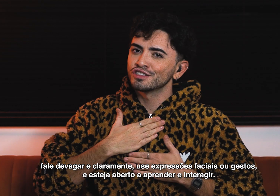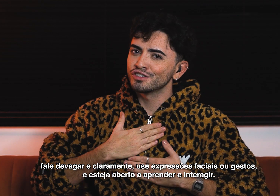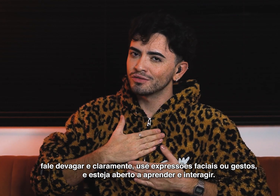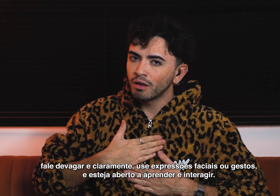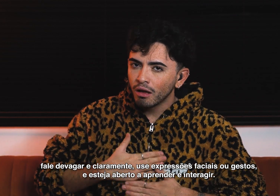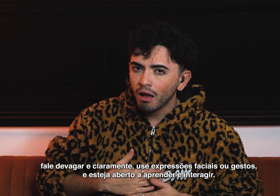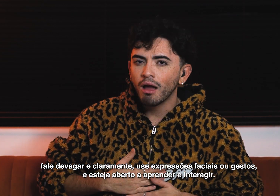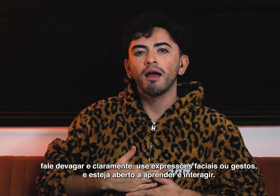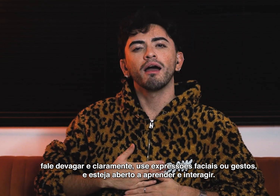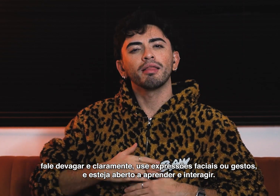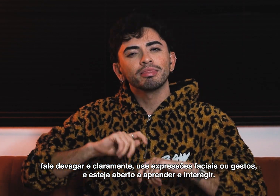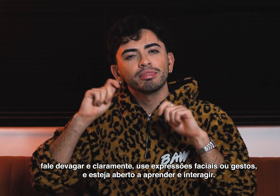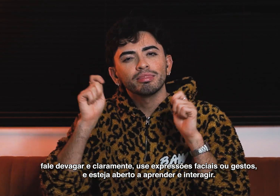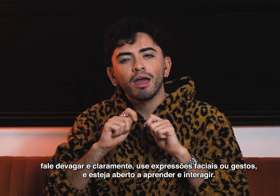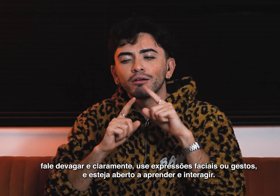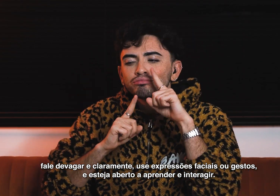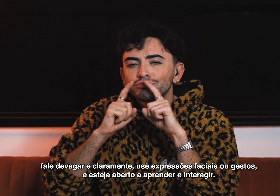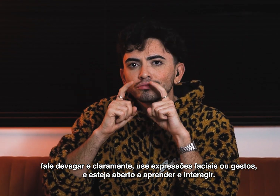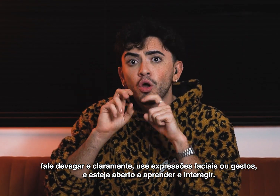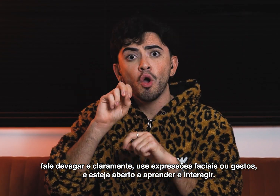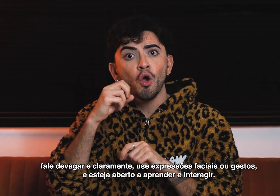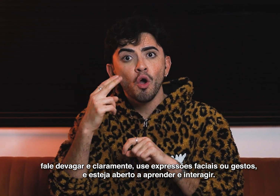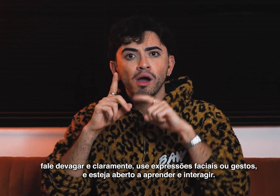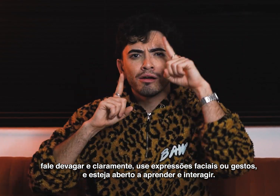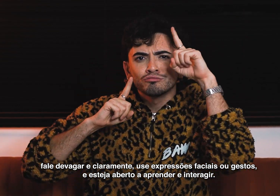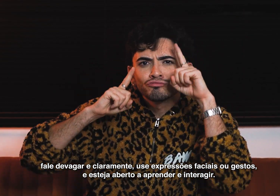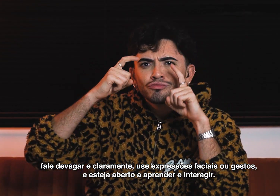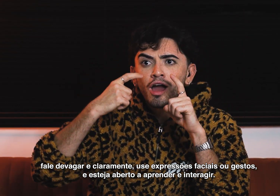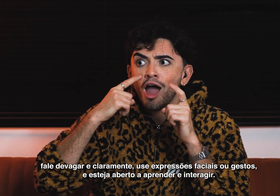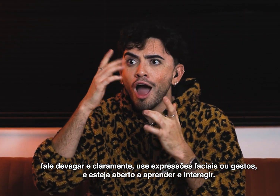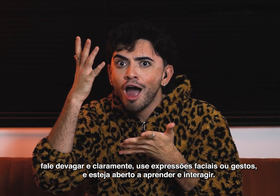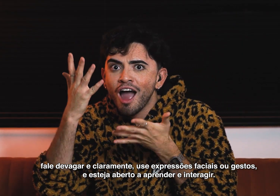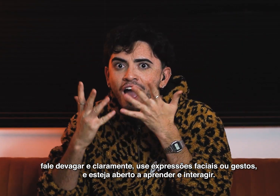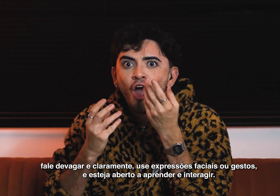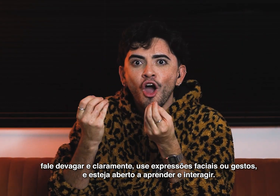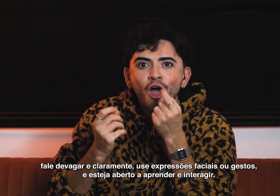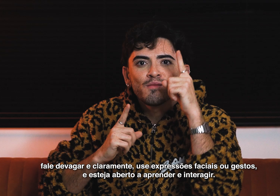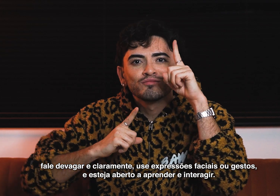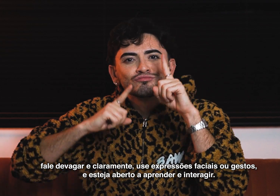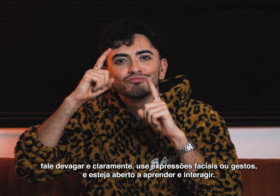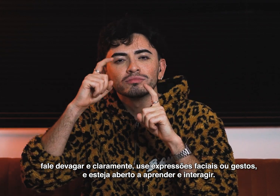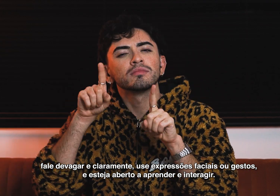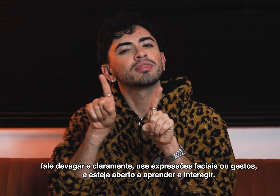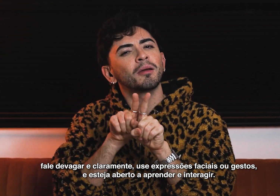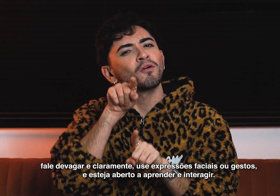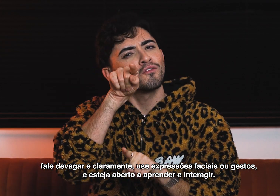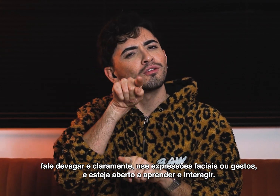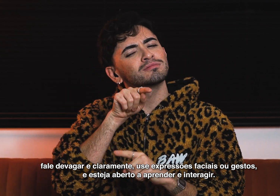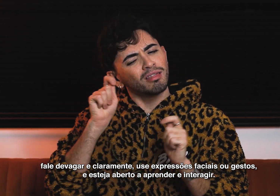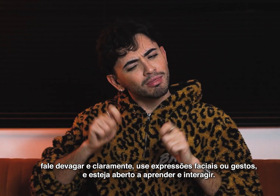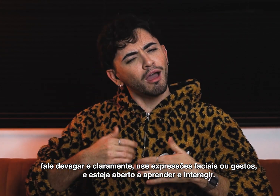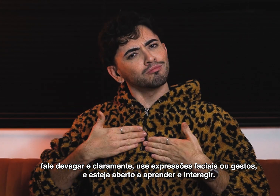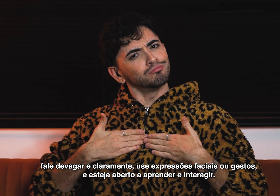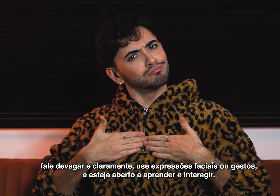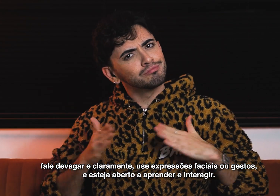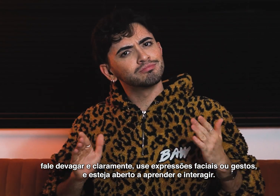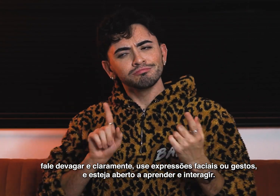Fale devagar e claramente. Use expressões faciais ou gestos. E esteja aberto a